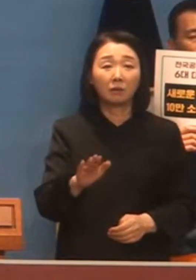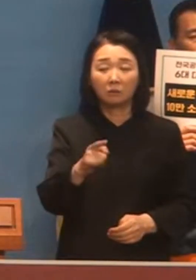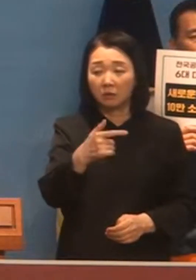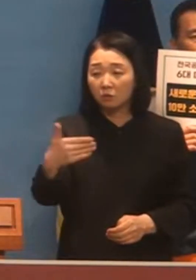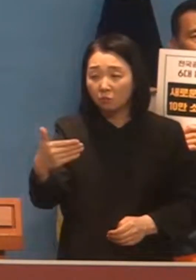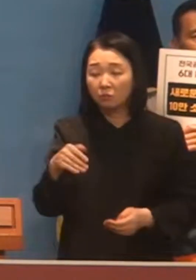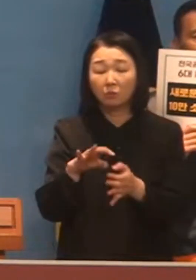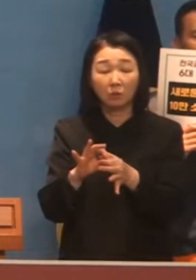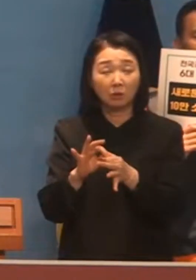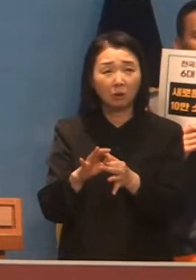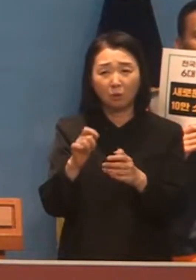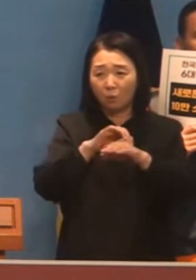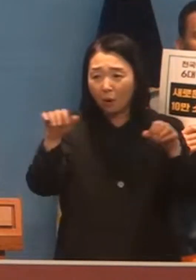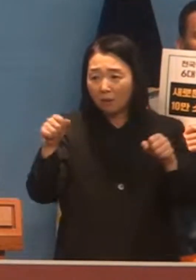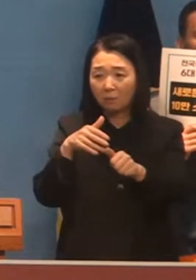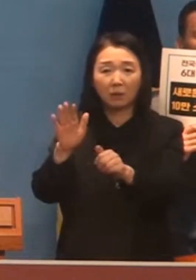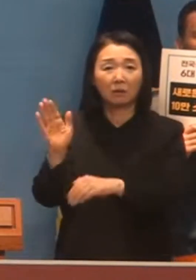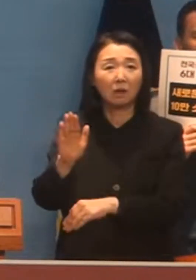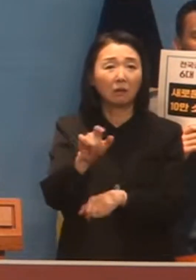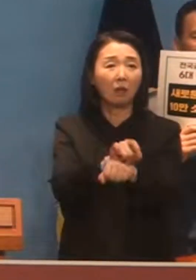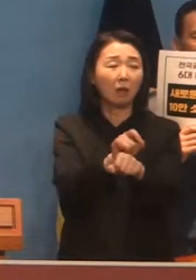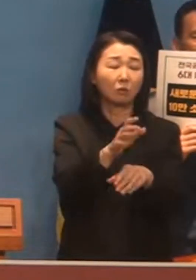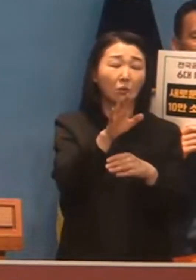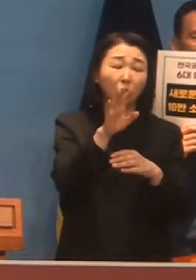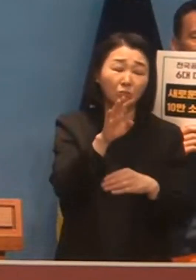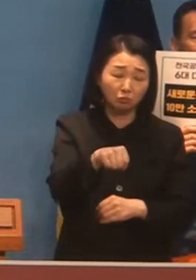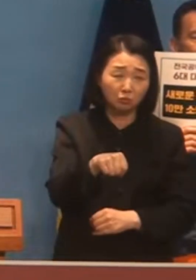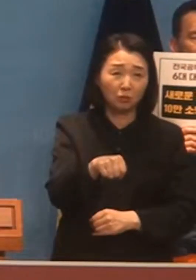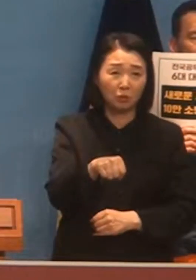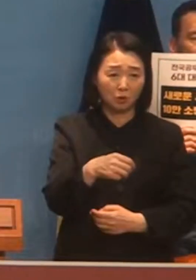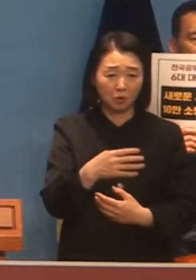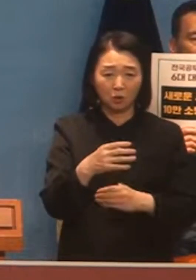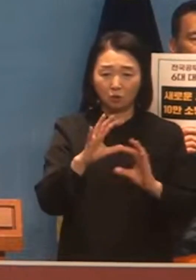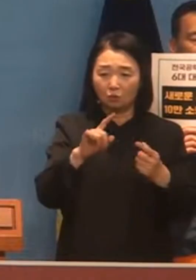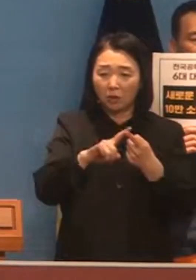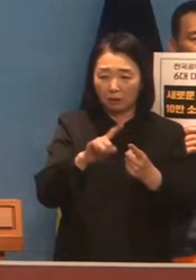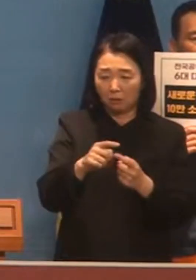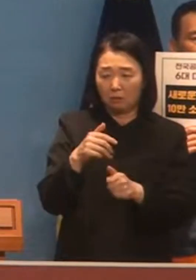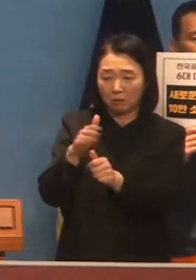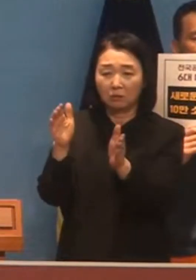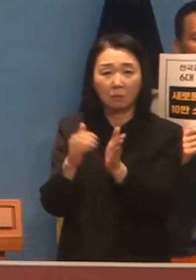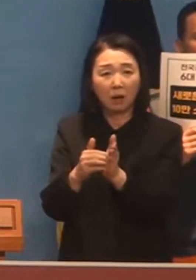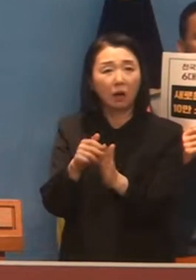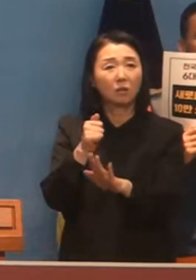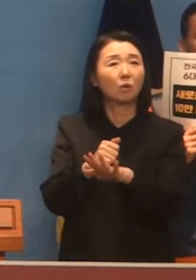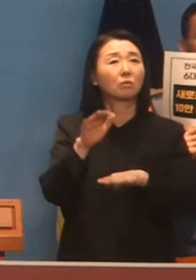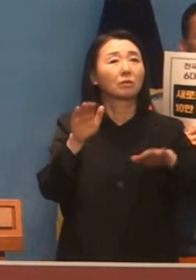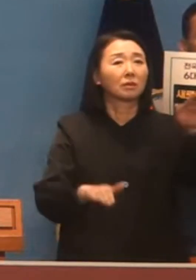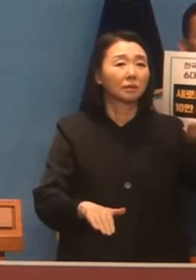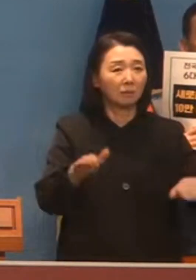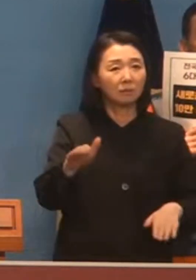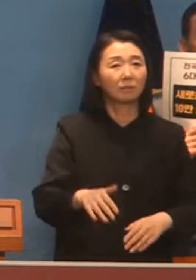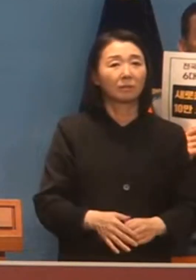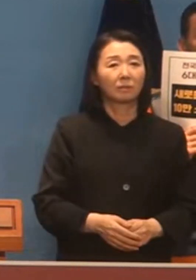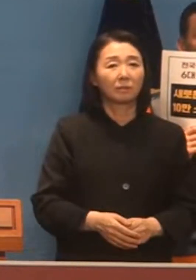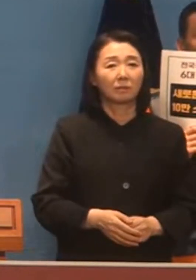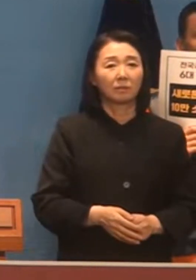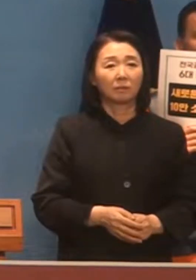소방은 광역 단위 배정이 아닌 행정부 국가직 전체를 기준으로 부여받고 있으므로 이 또한 차별이라고 볼 수밖에